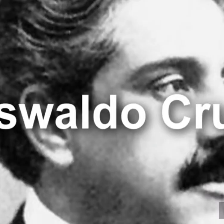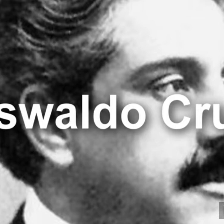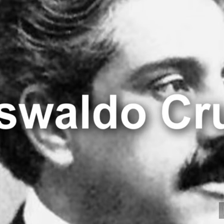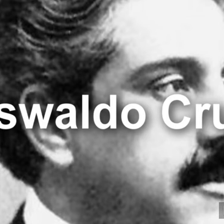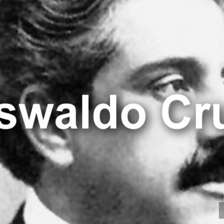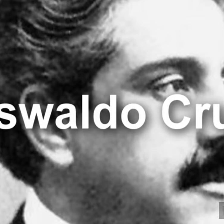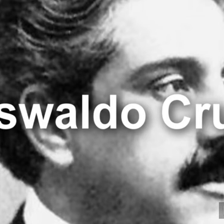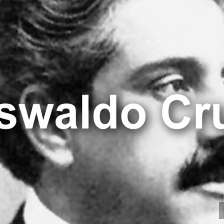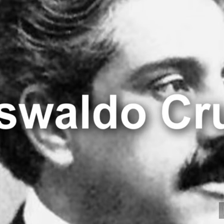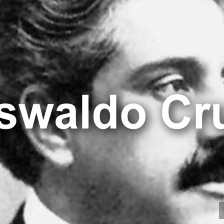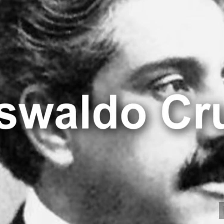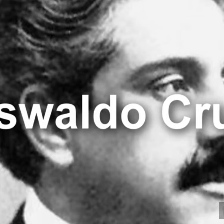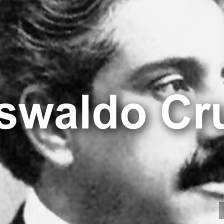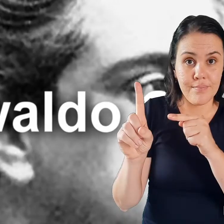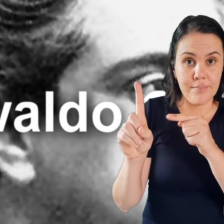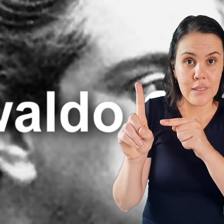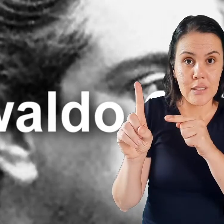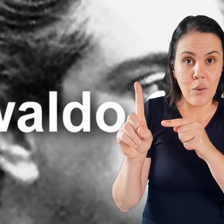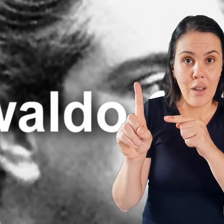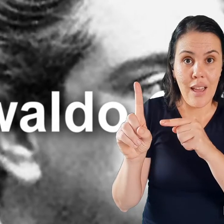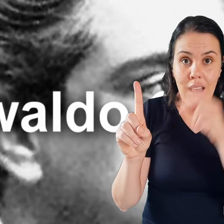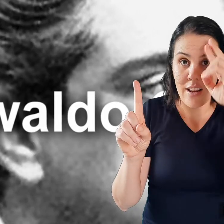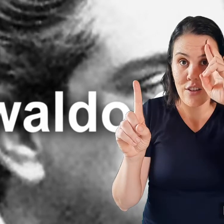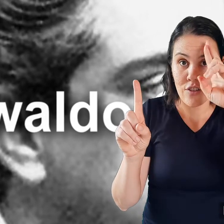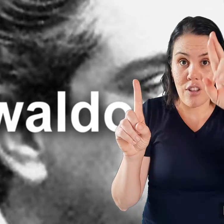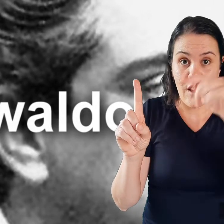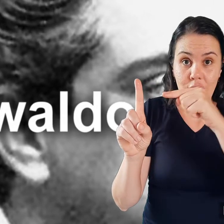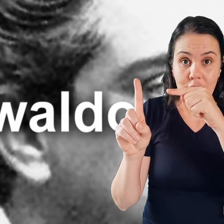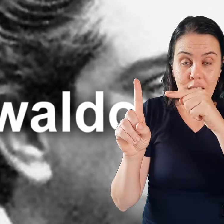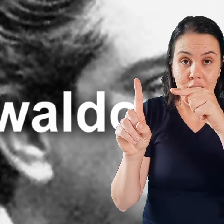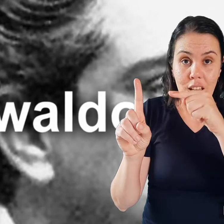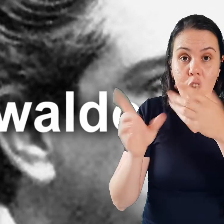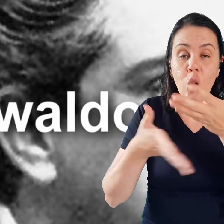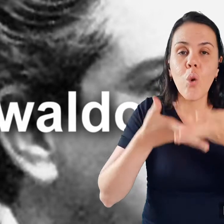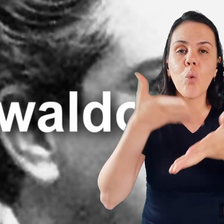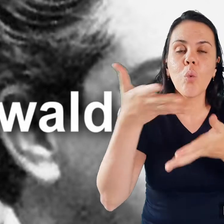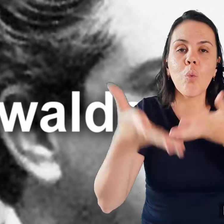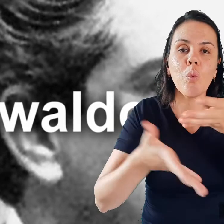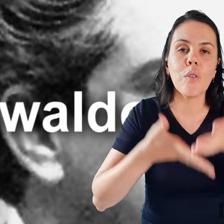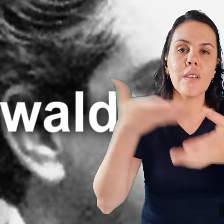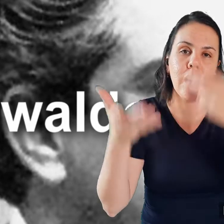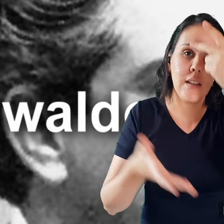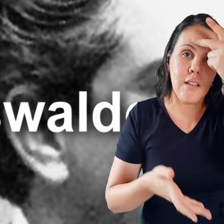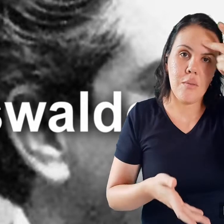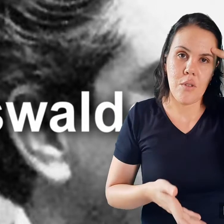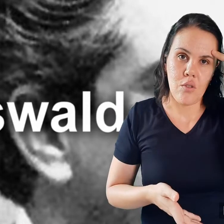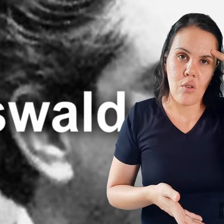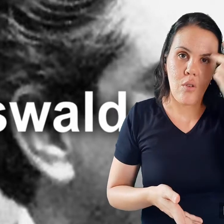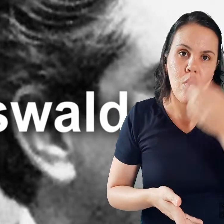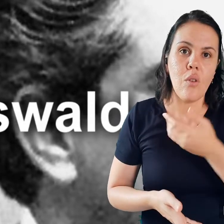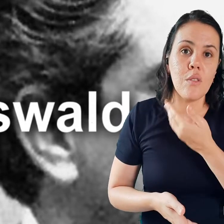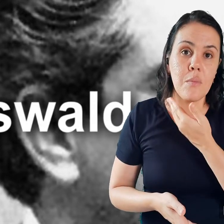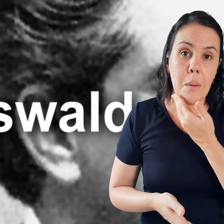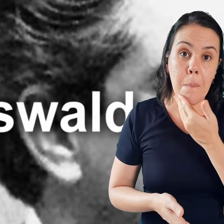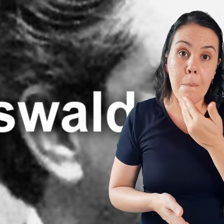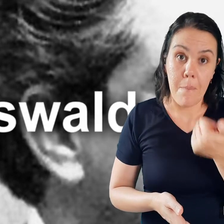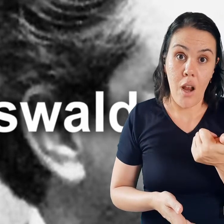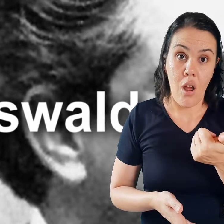E esse médico ele passou a ser responsável por cuidar da população, da saúde da população, ajudando eles a